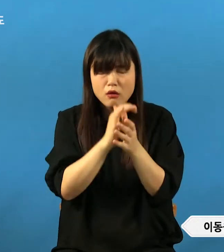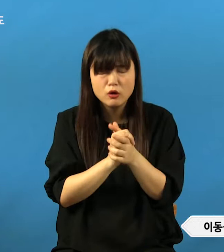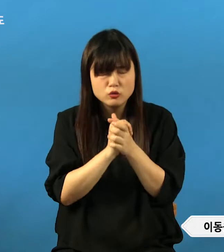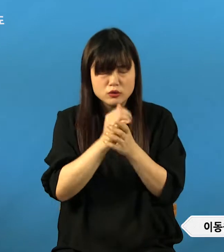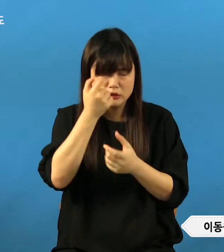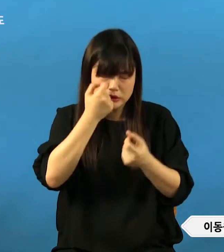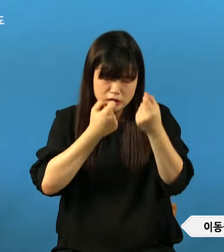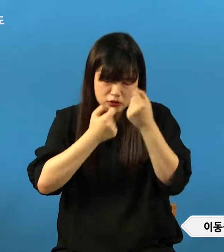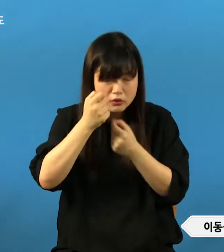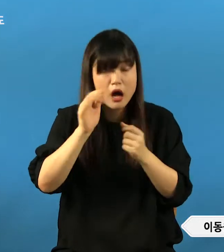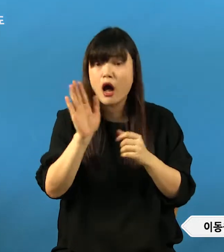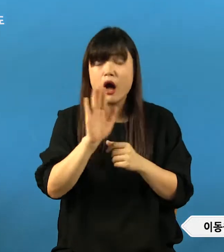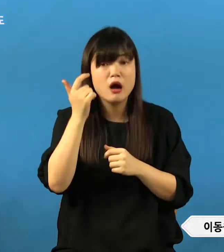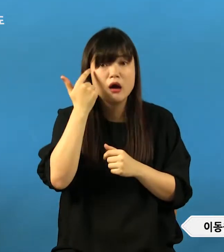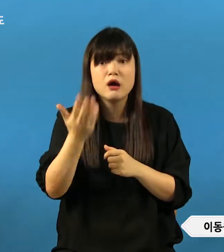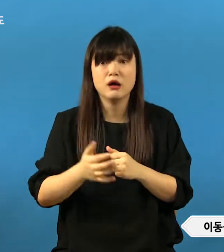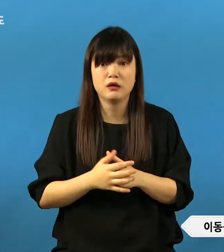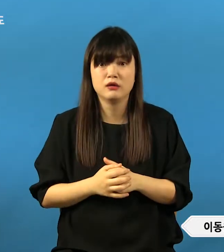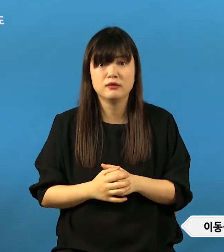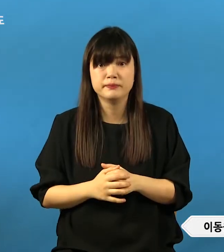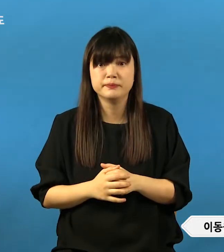흘려 기도하지 않으시나요?